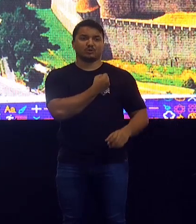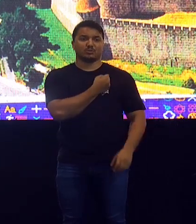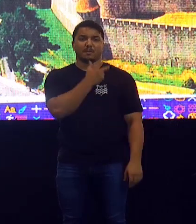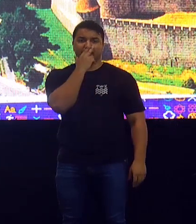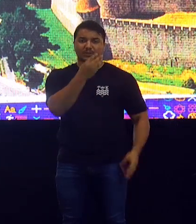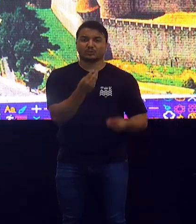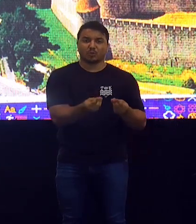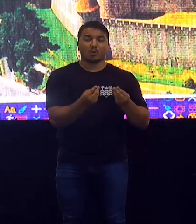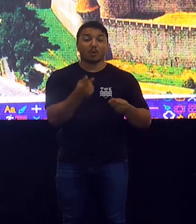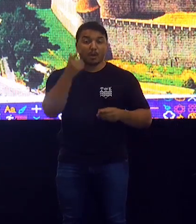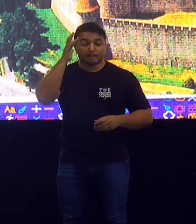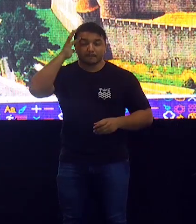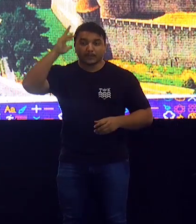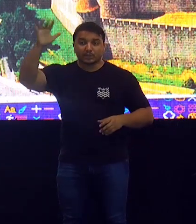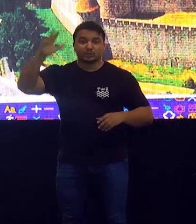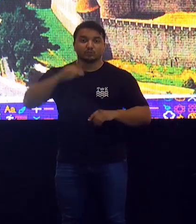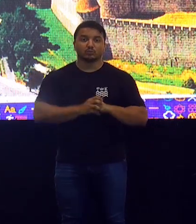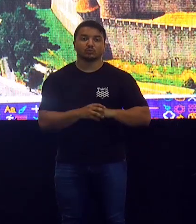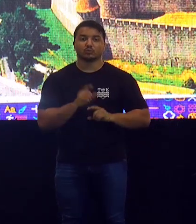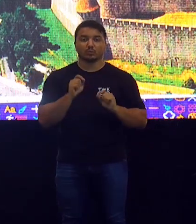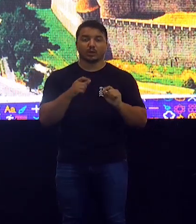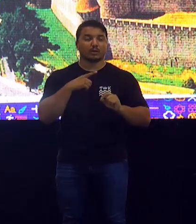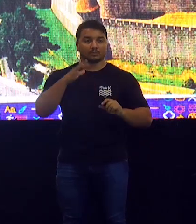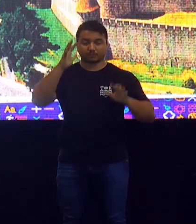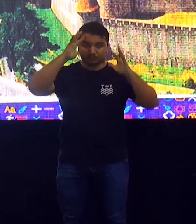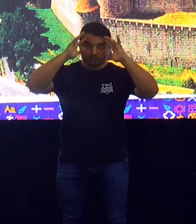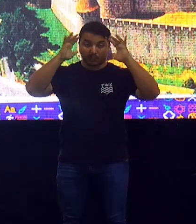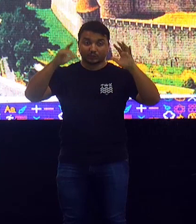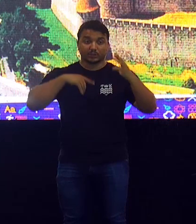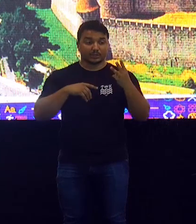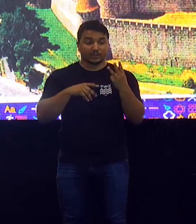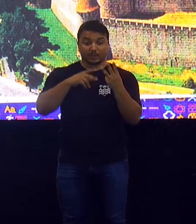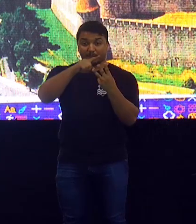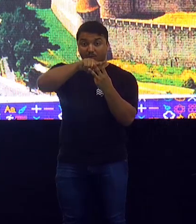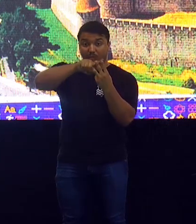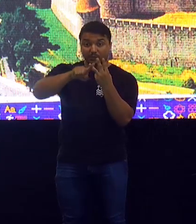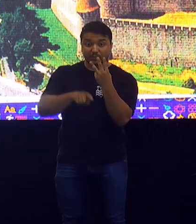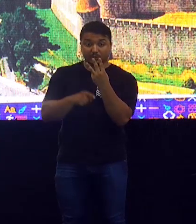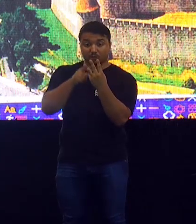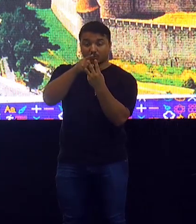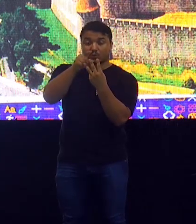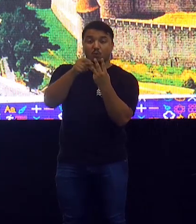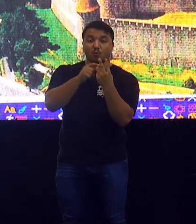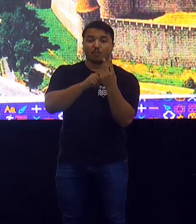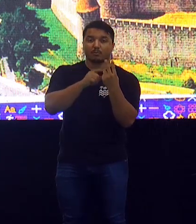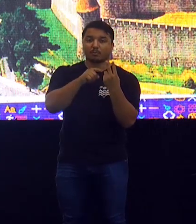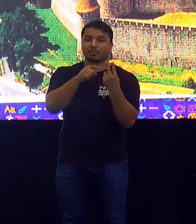fria. Então vamos pensar esse número de uma forma diferente. De cada 3 pessoas, uma morreu.